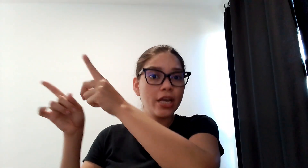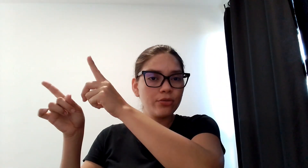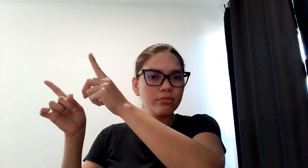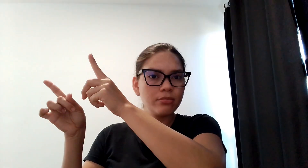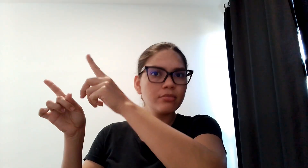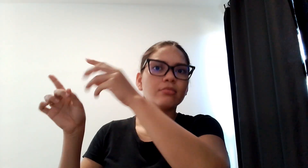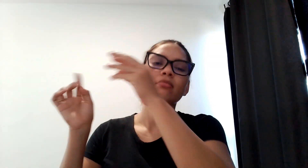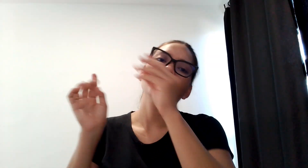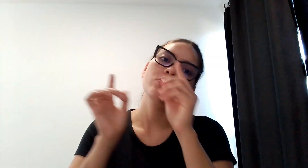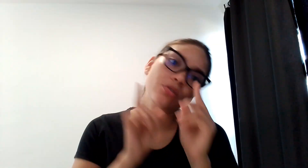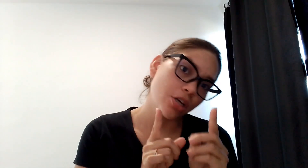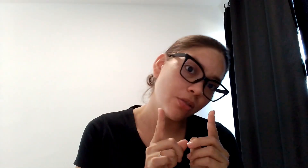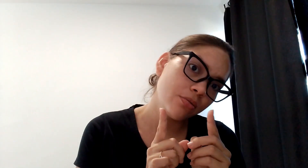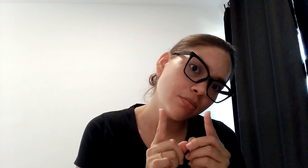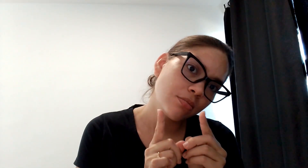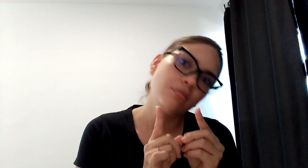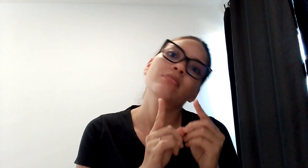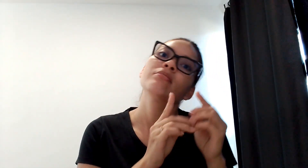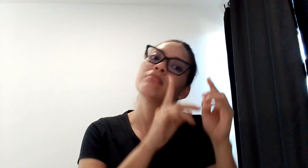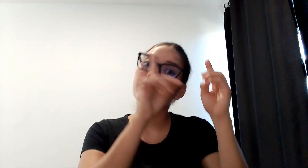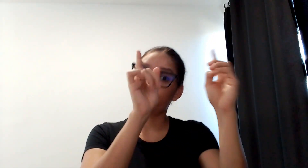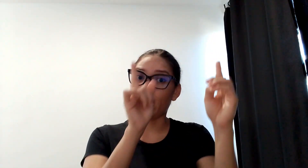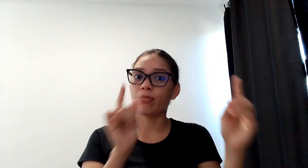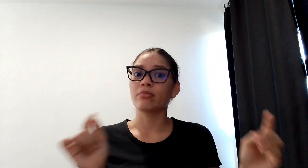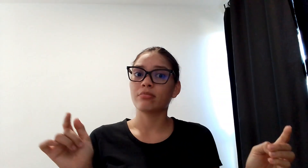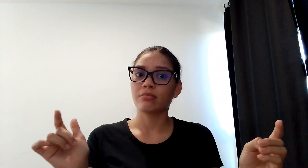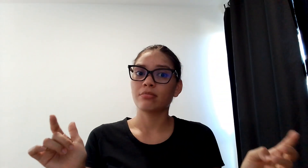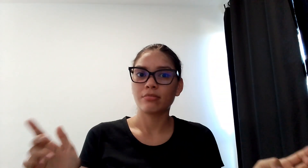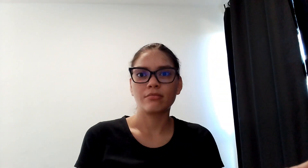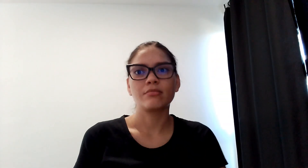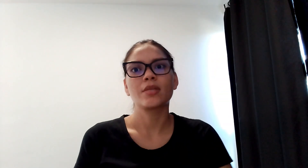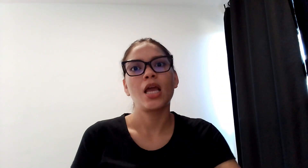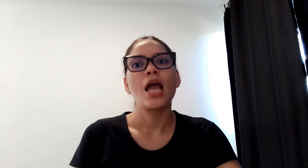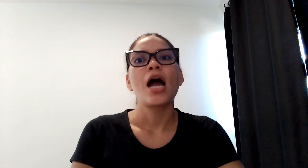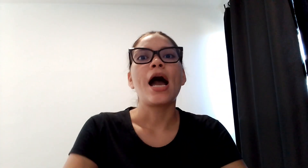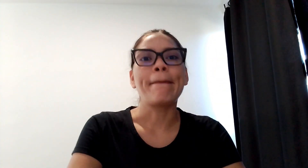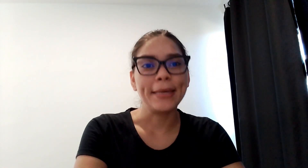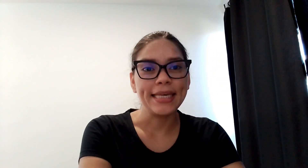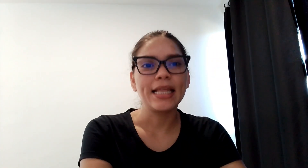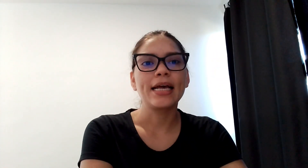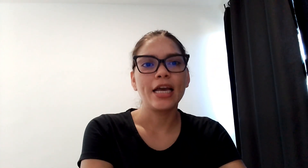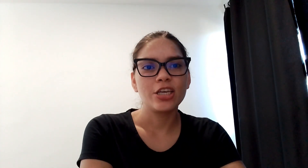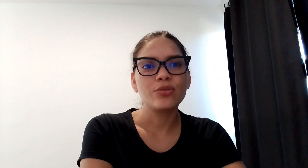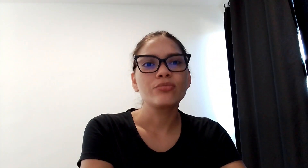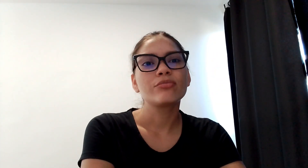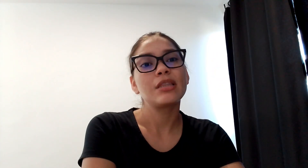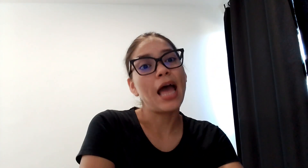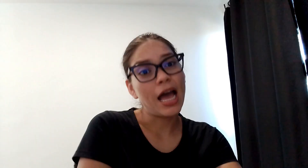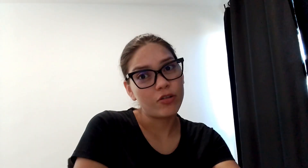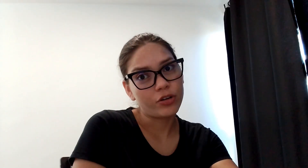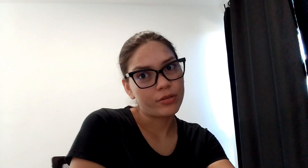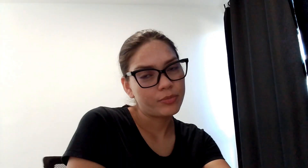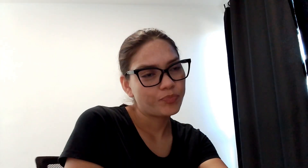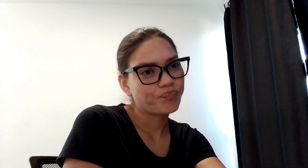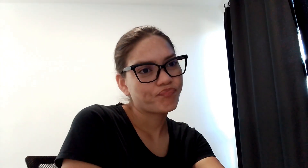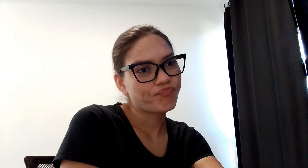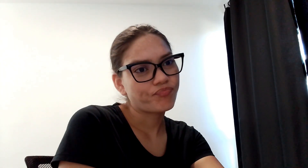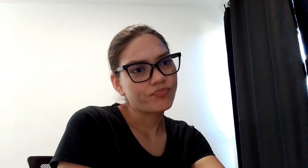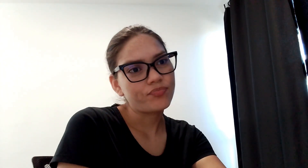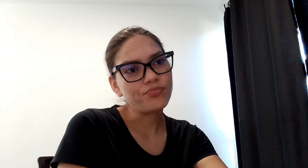Objeto, sujeito, verbo. A menina caiu da árvore.